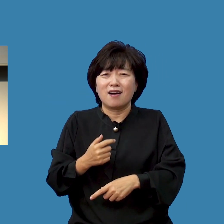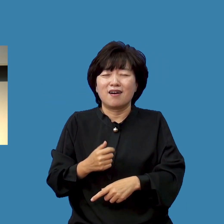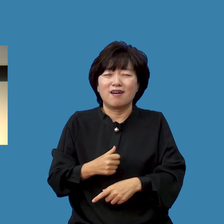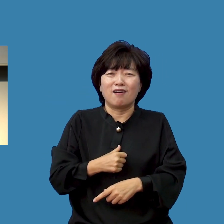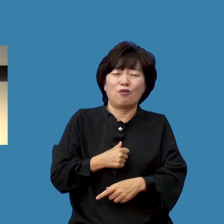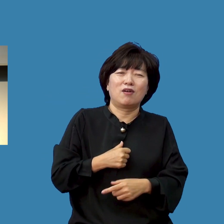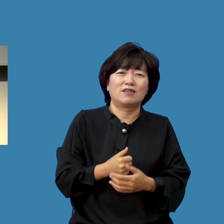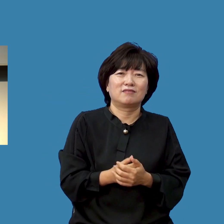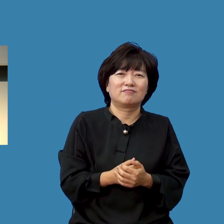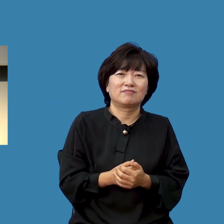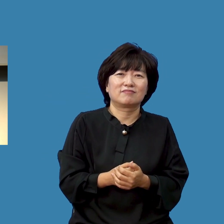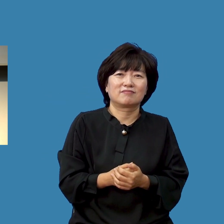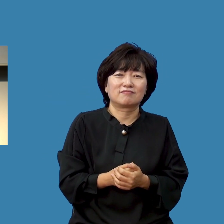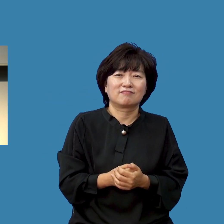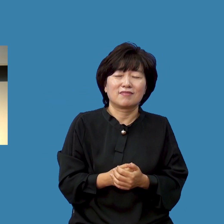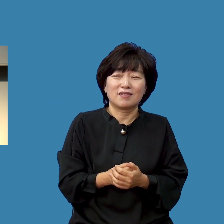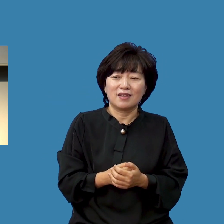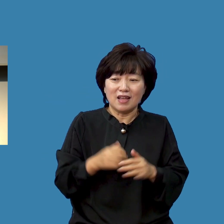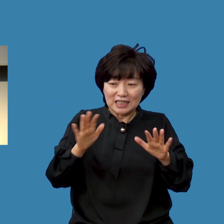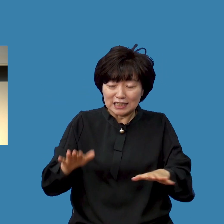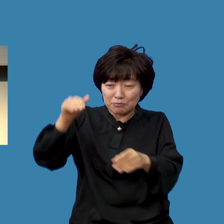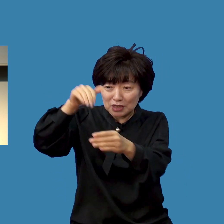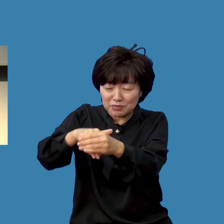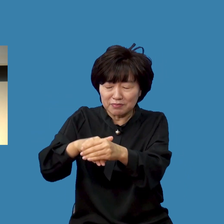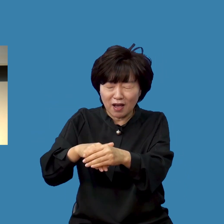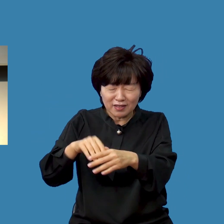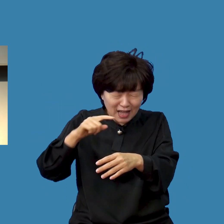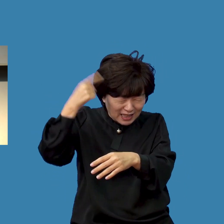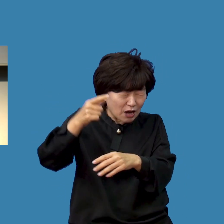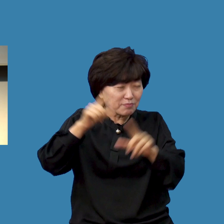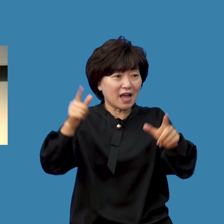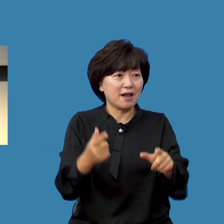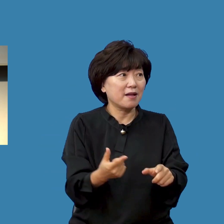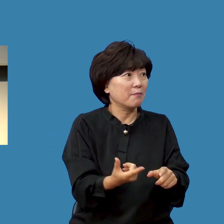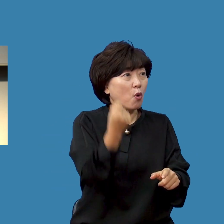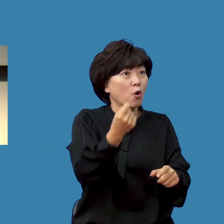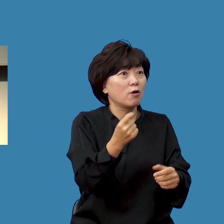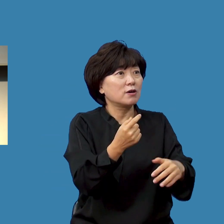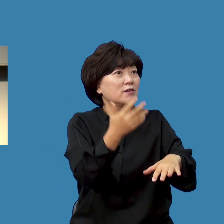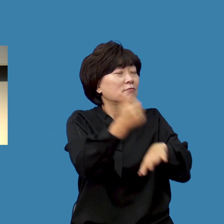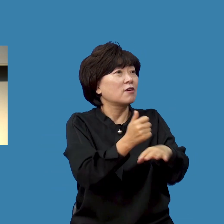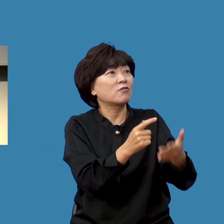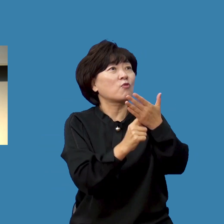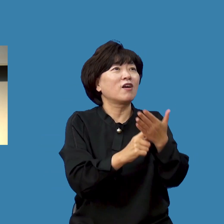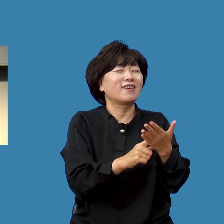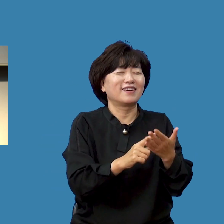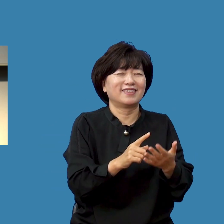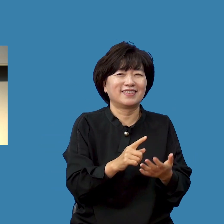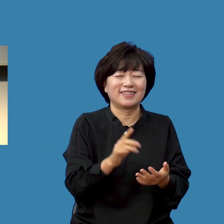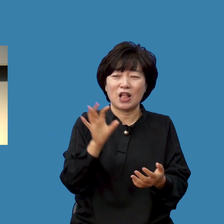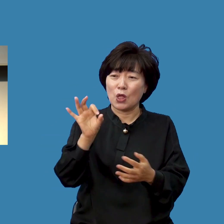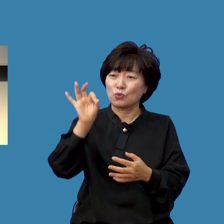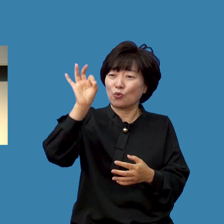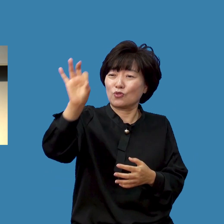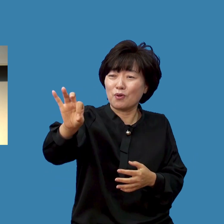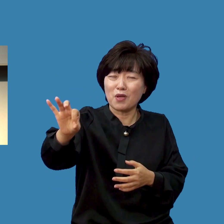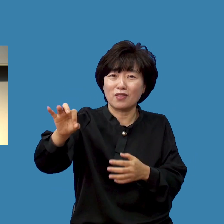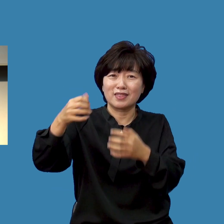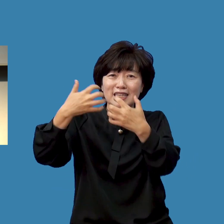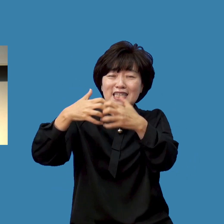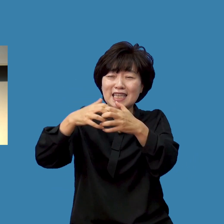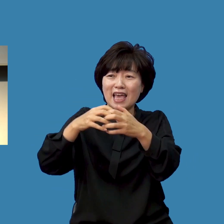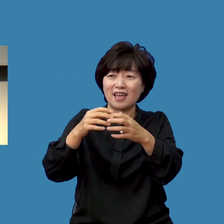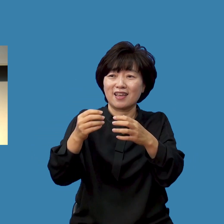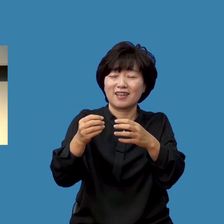그래서 바로 뭔가 심으면 그 다음에 바로 그 다음날 뭔가 나올 것을 기대해요. 아니요, 하나님은 그런 자판기가 아니세요. 넣으면